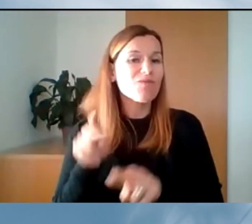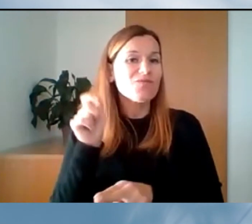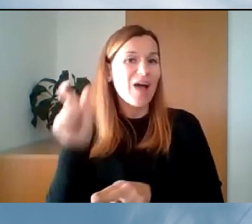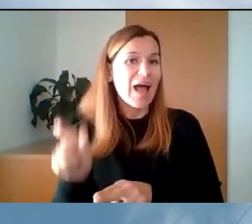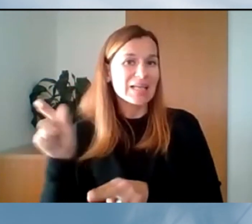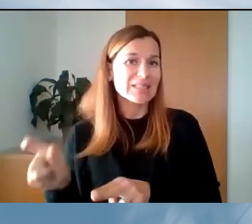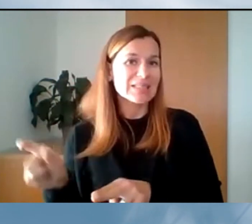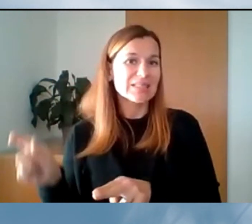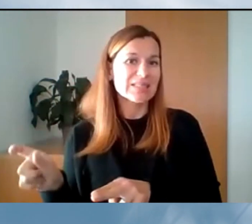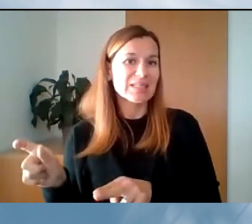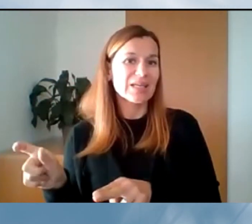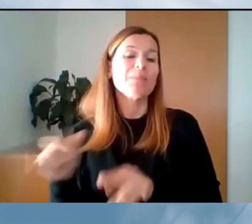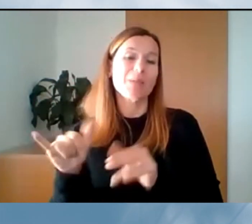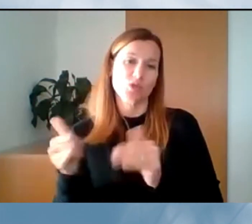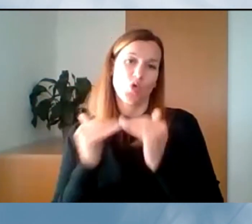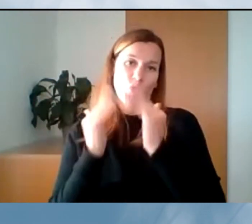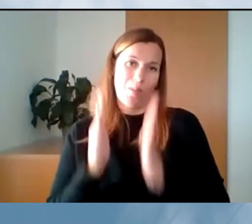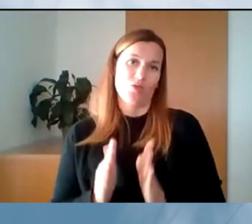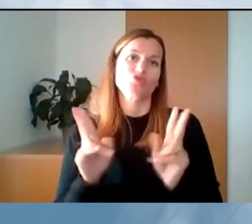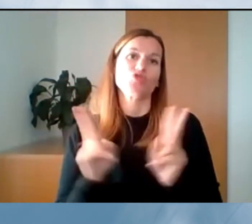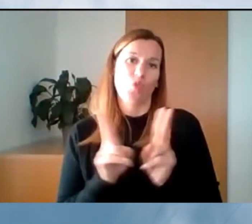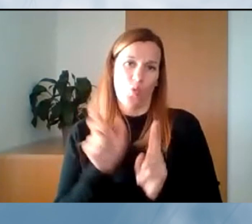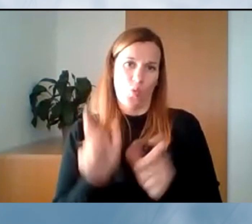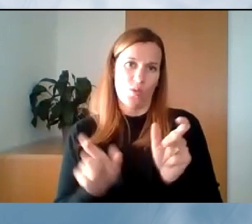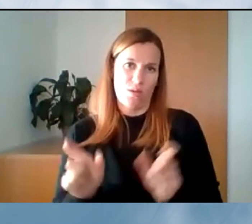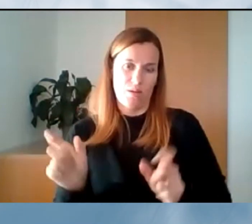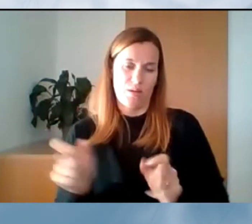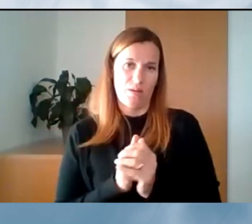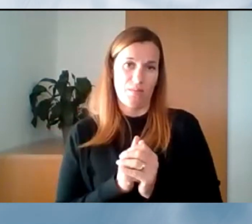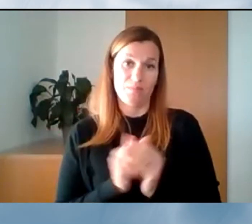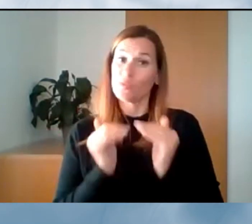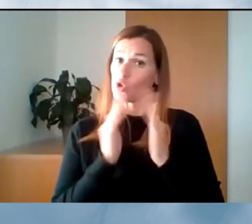oskrbovalci v onemoglosti so pa domači.